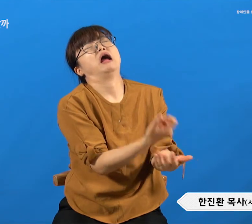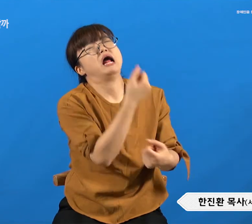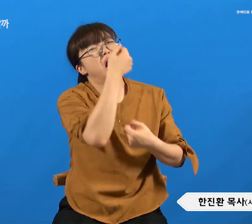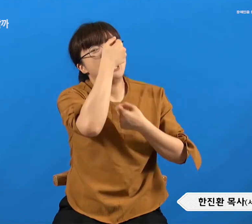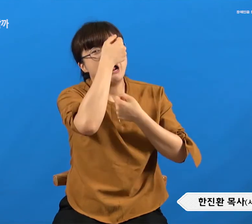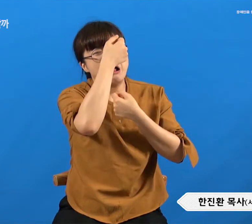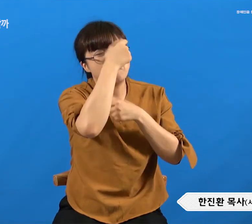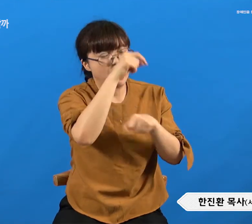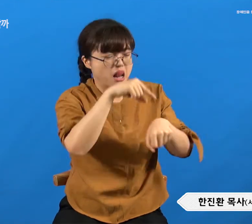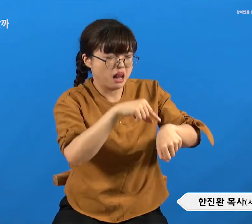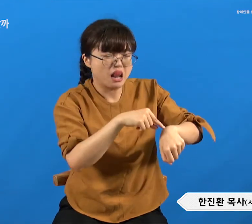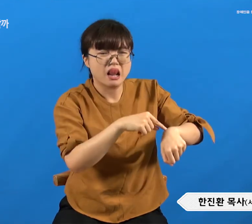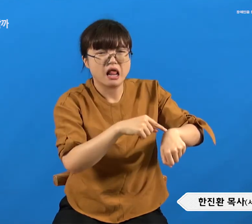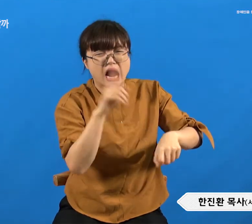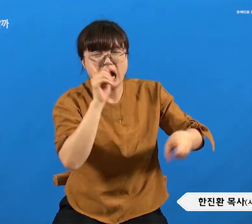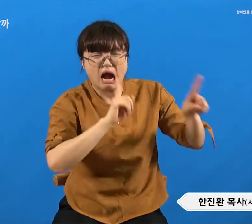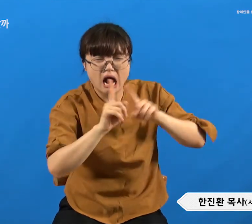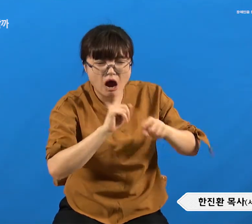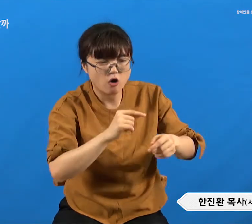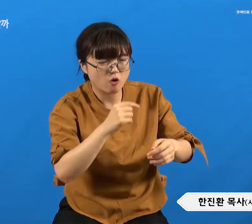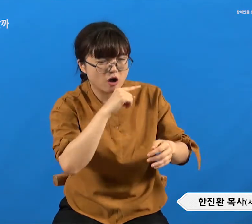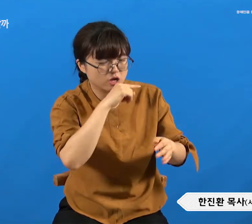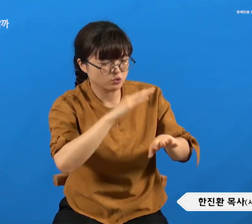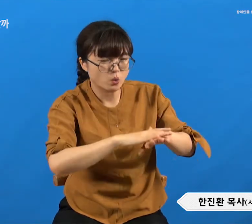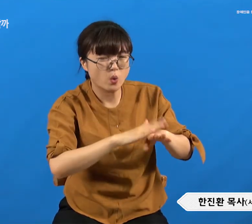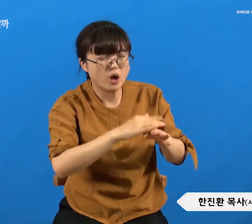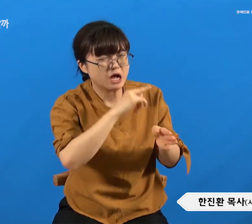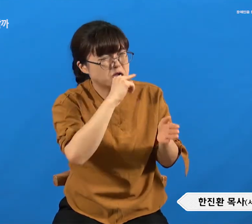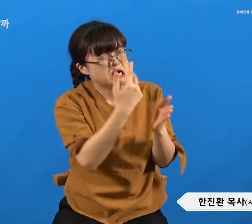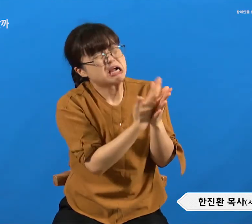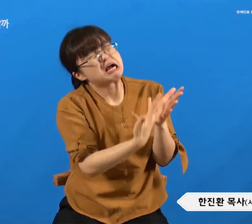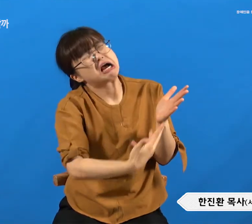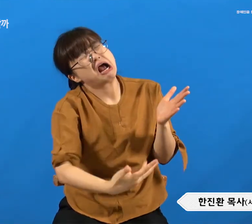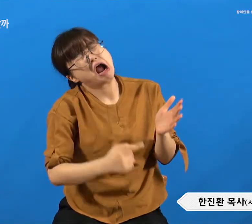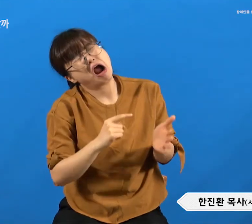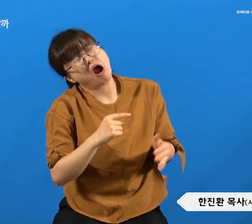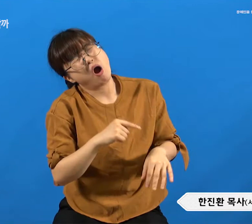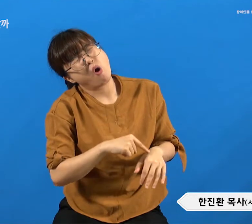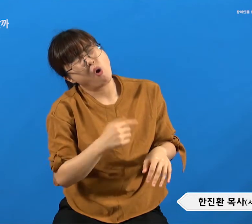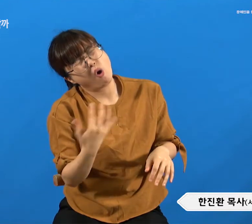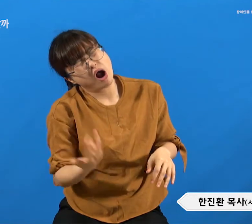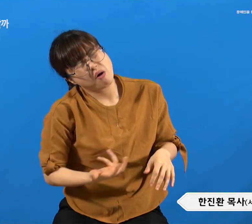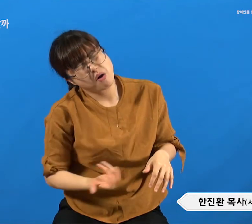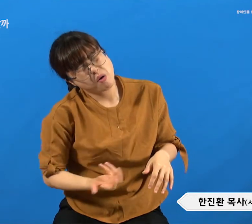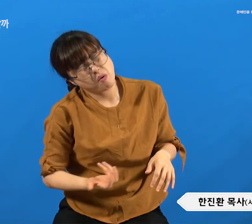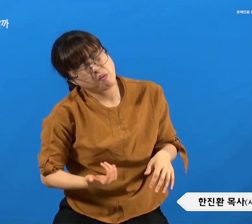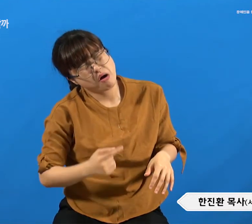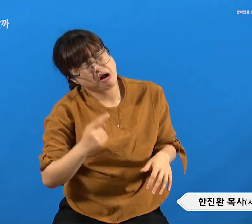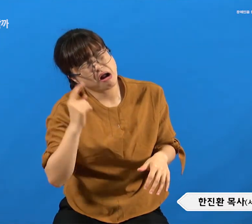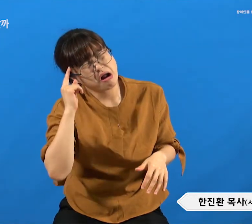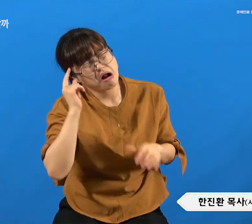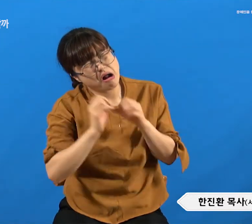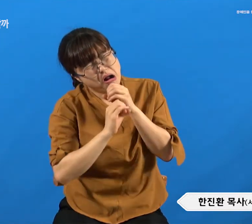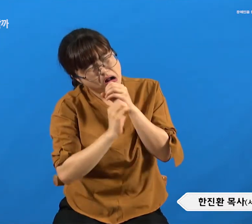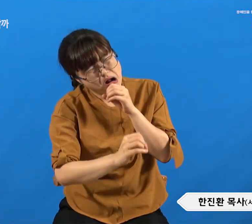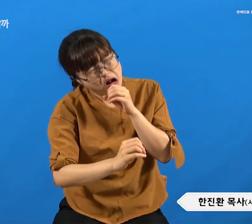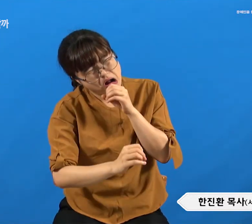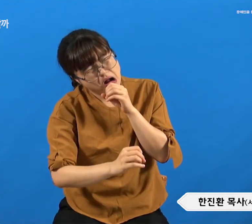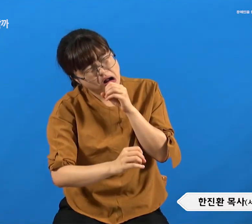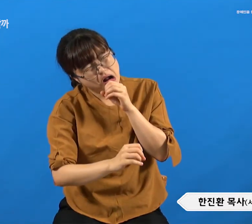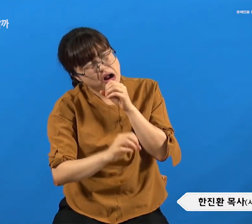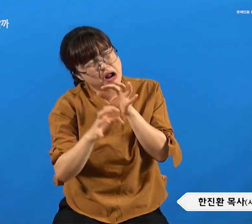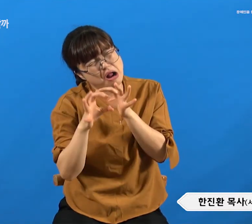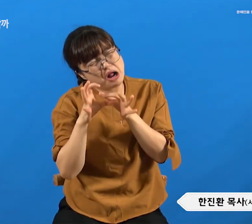발목이 그냥 이렇게 까지고 손바닥에서는 피가 납니다. 너무 아프기도 하고 정신이 없어서